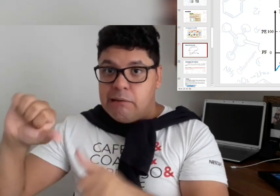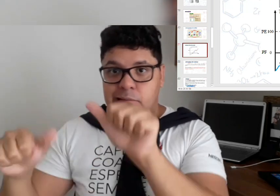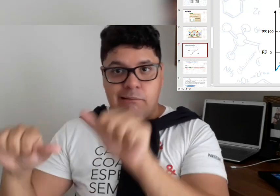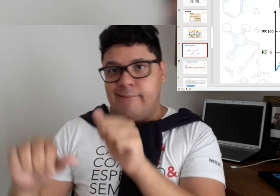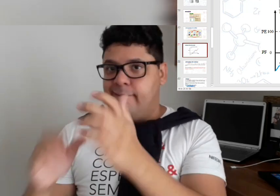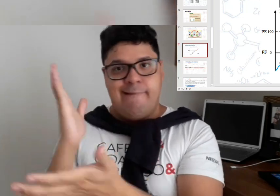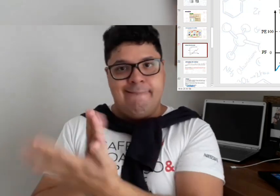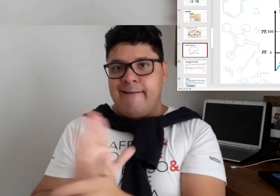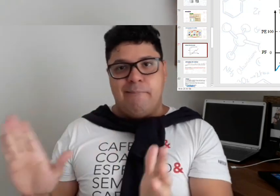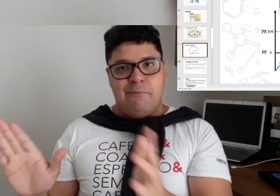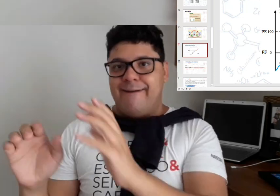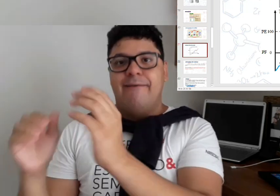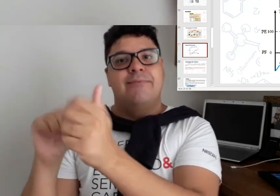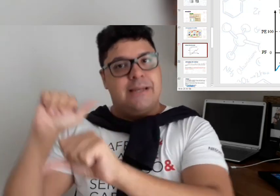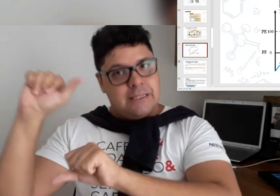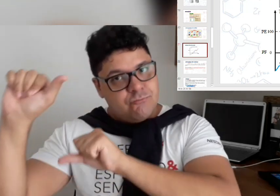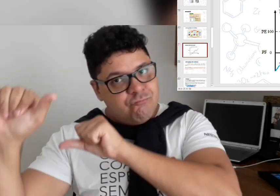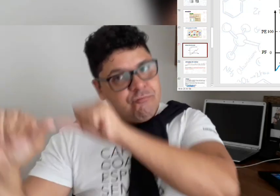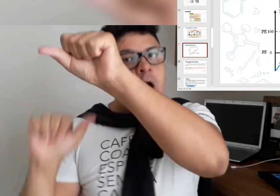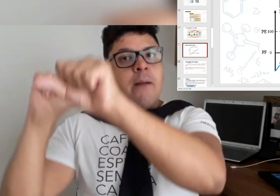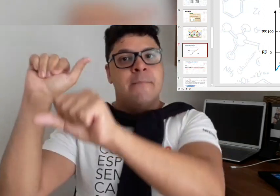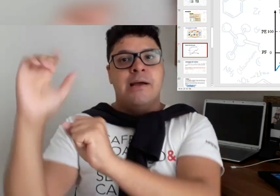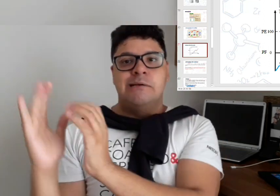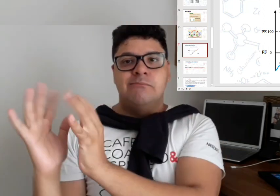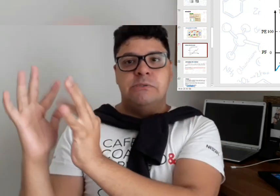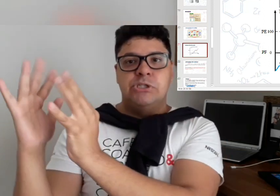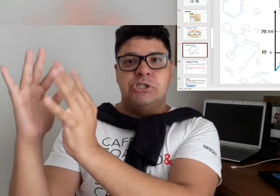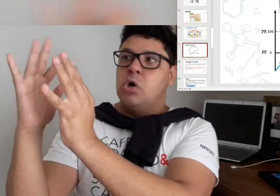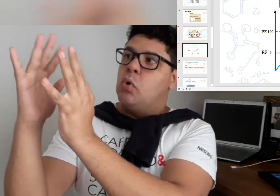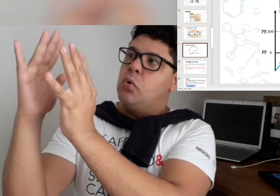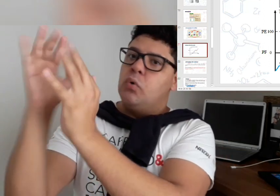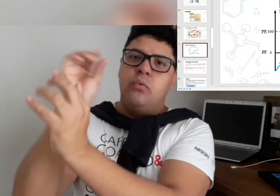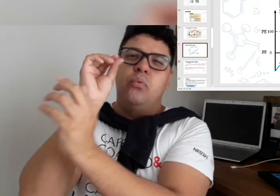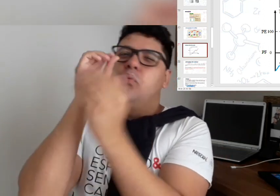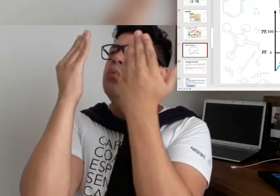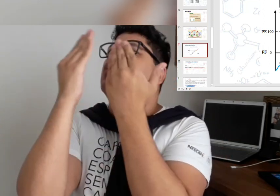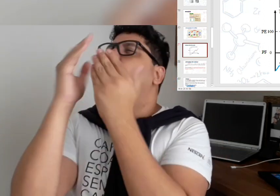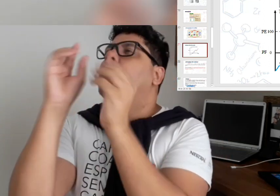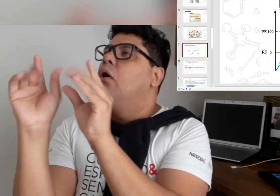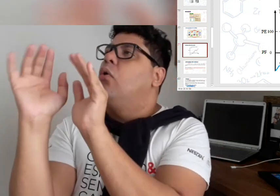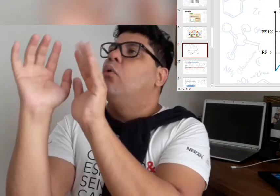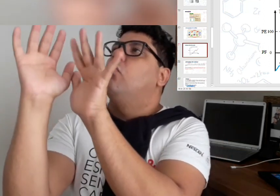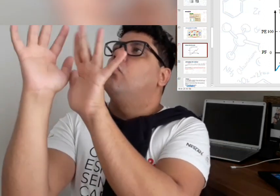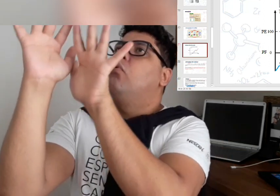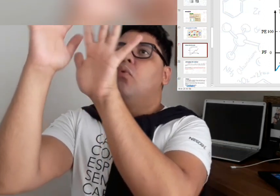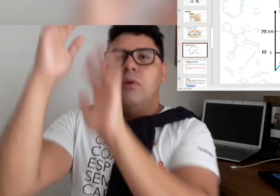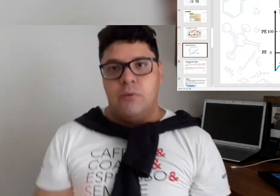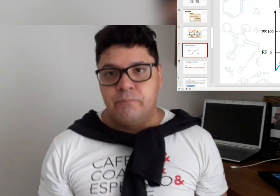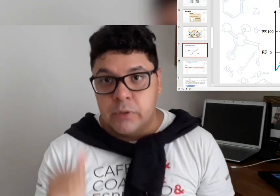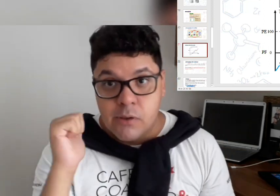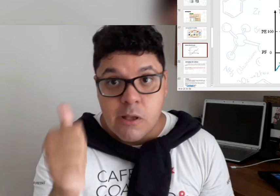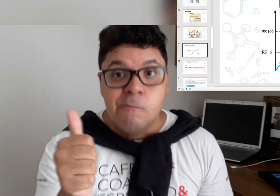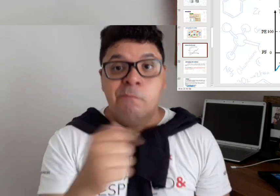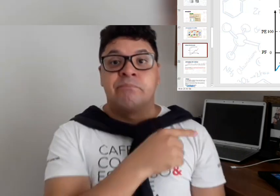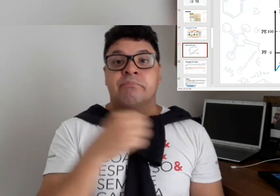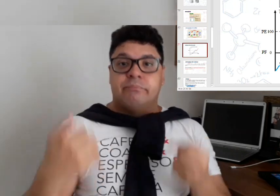fusão. A temperatura vai se manter e o tempo está correndo, e a temperatura só volta a